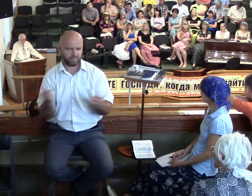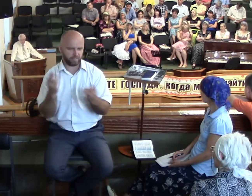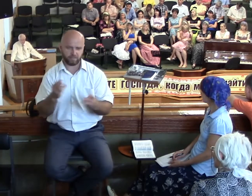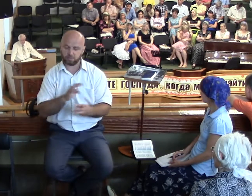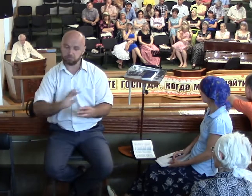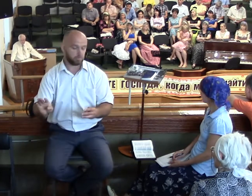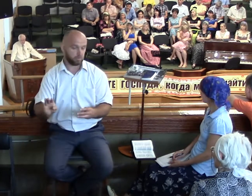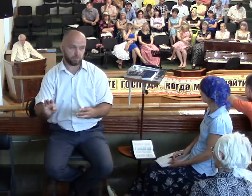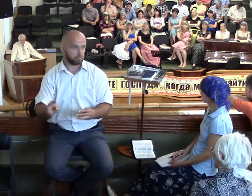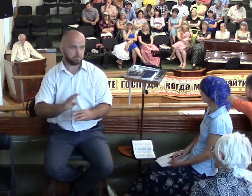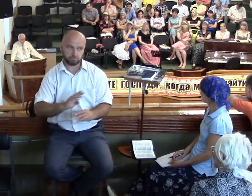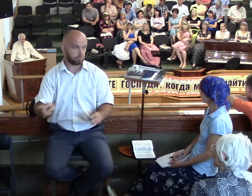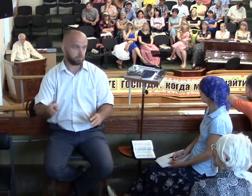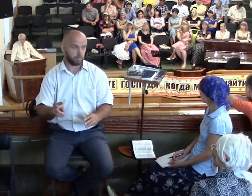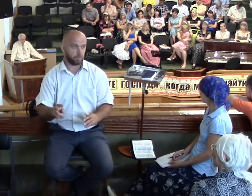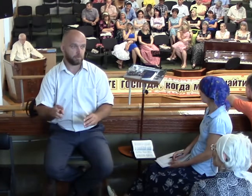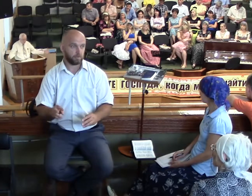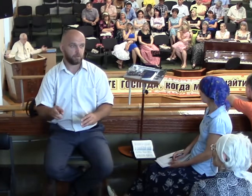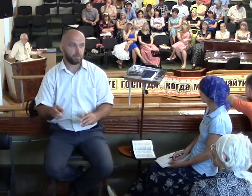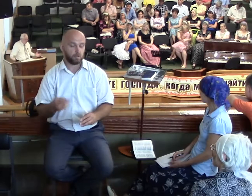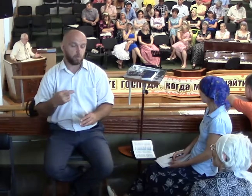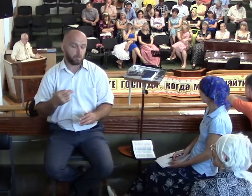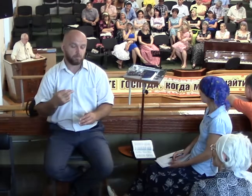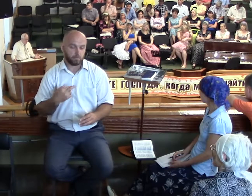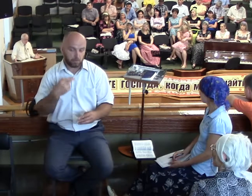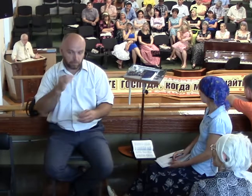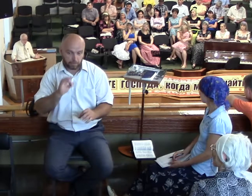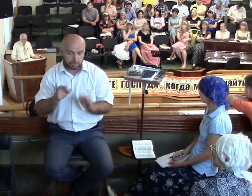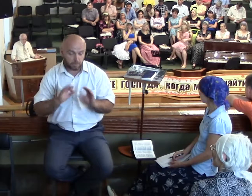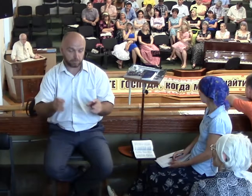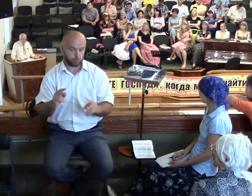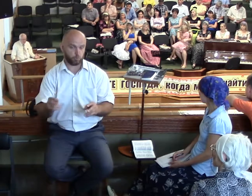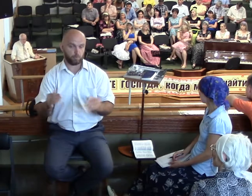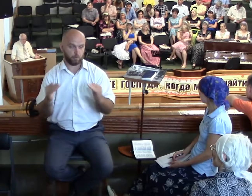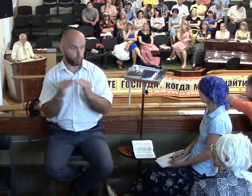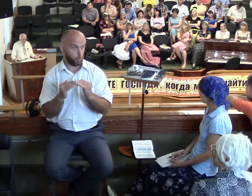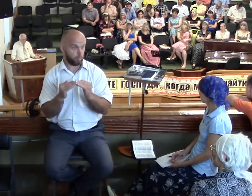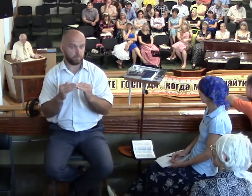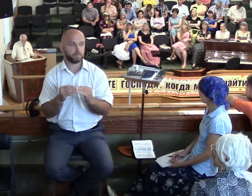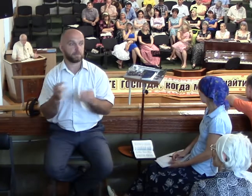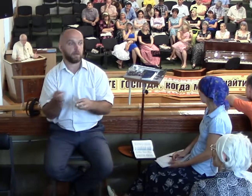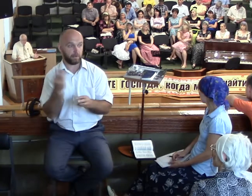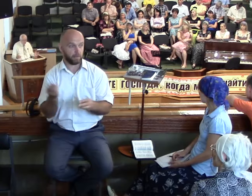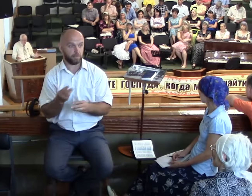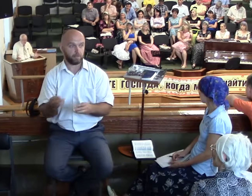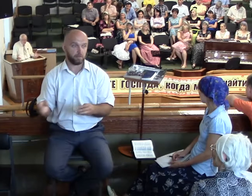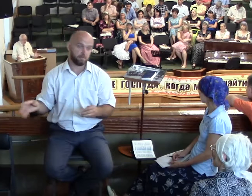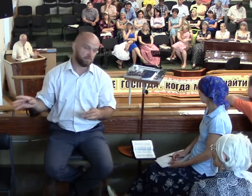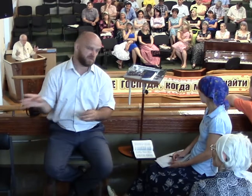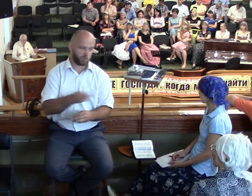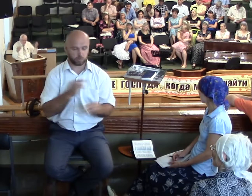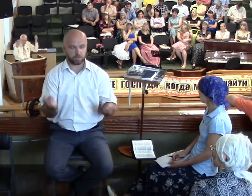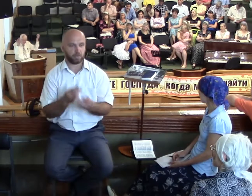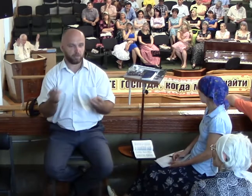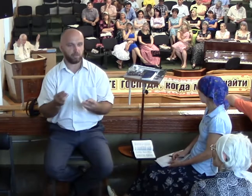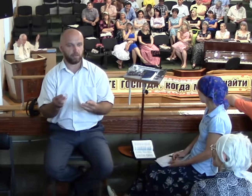говорит, неправда. Ну как неправда, мне же ближе не пожар. Ну был пожар. Ну все, это все, а